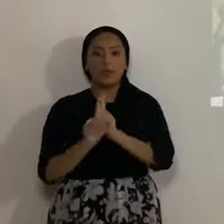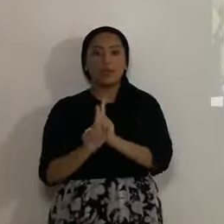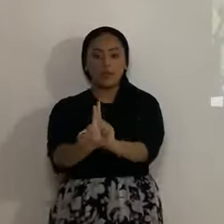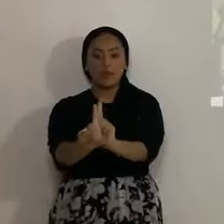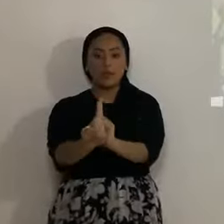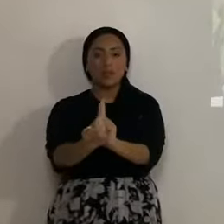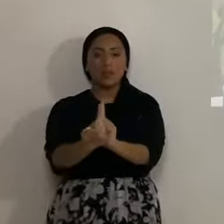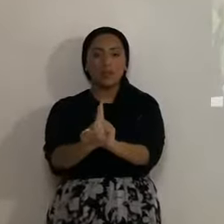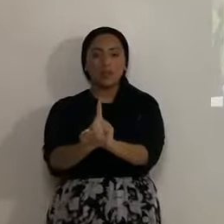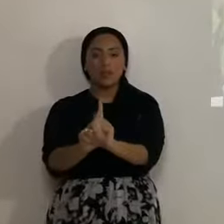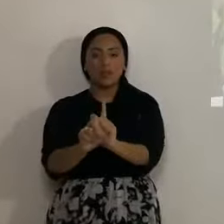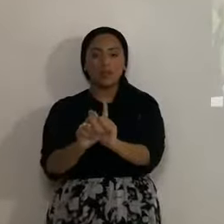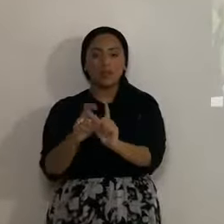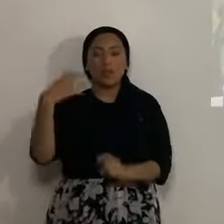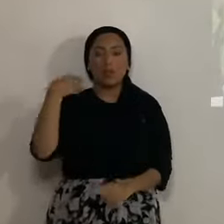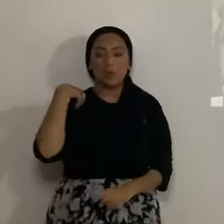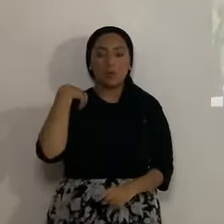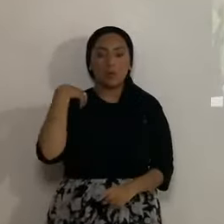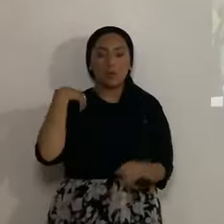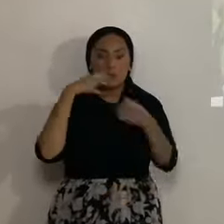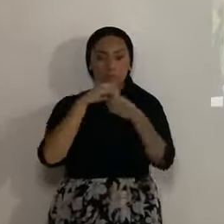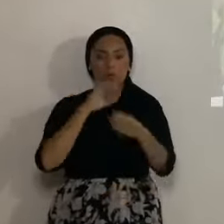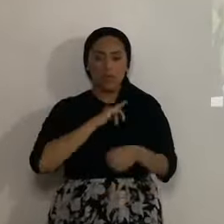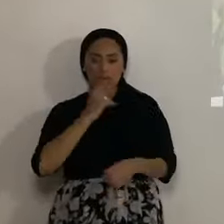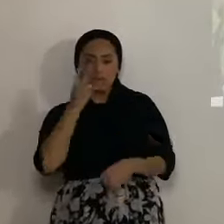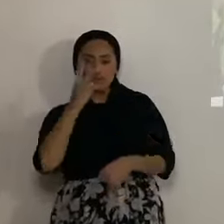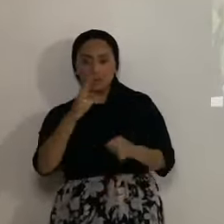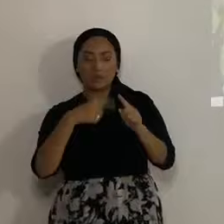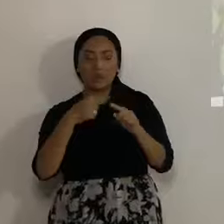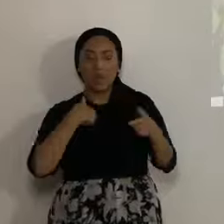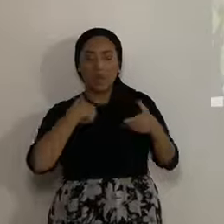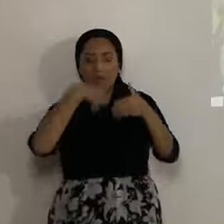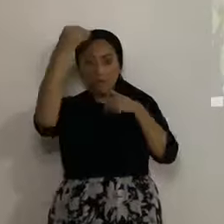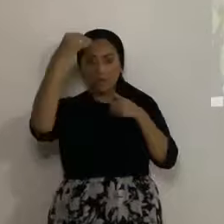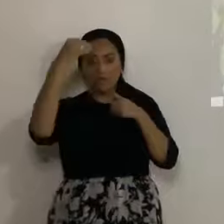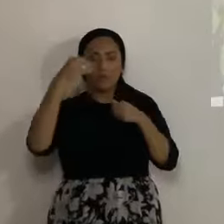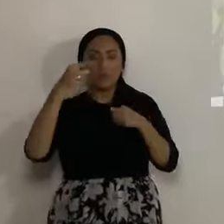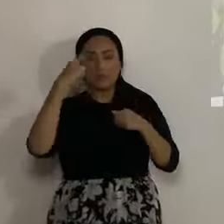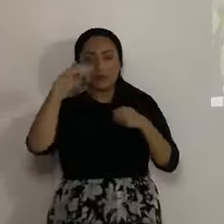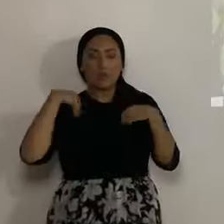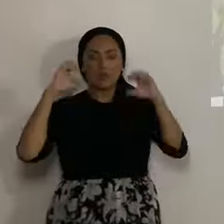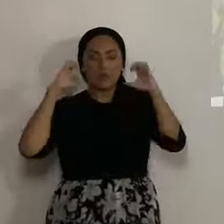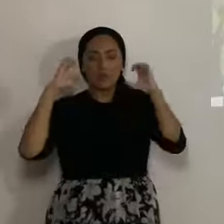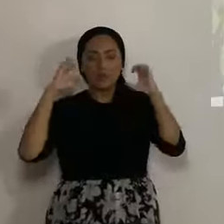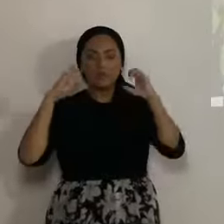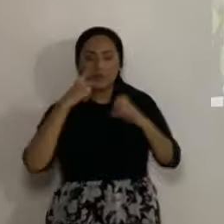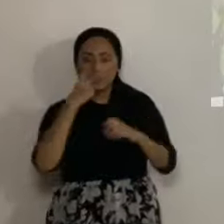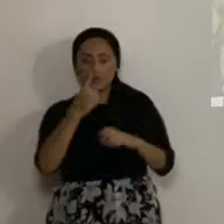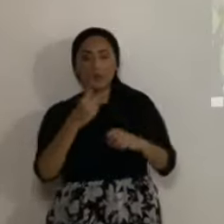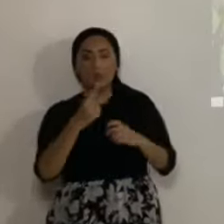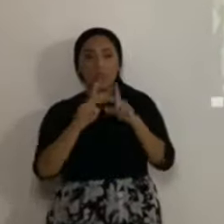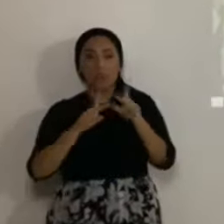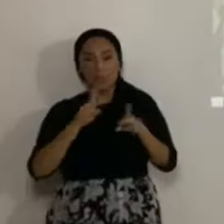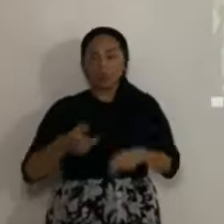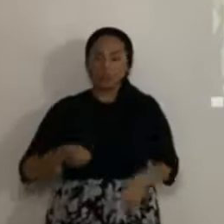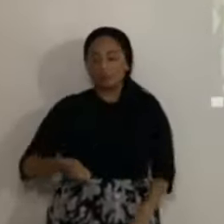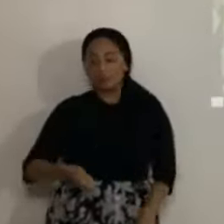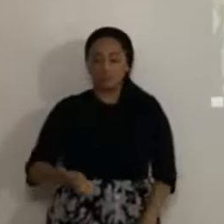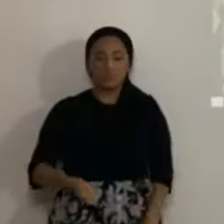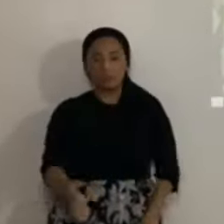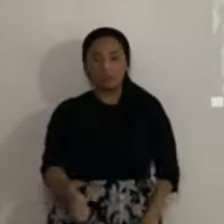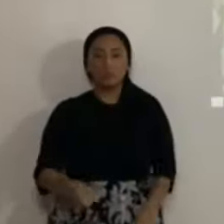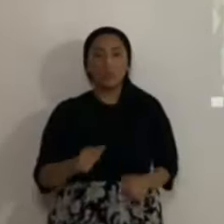si me doy a entender, si, yo lo veo cuando salgo a caminar en las mañanas para hacer ejercicio, van las personas con su perro y el perro